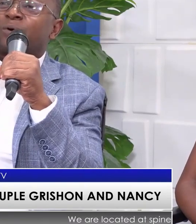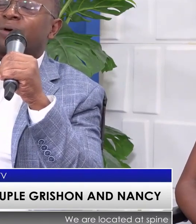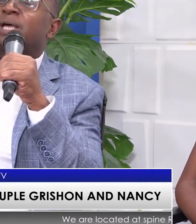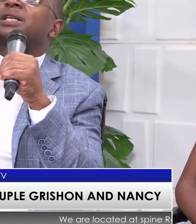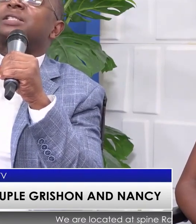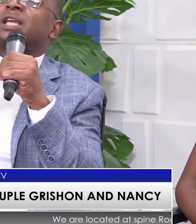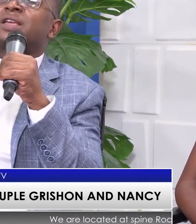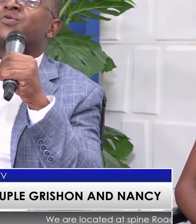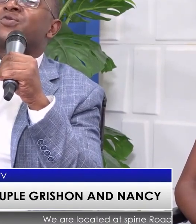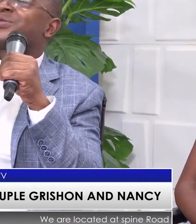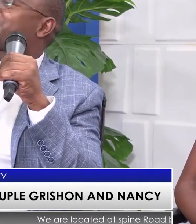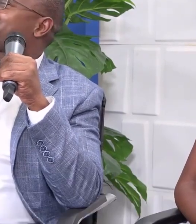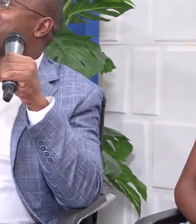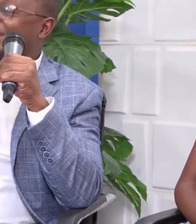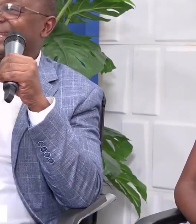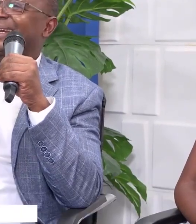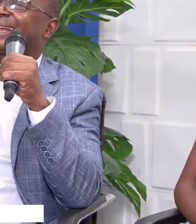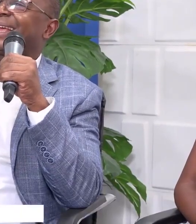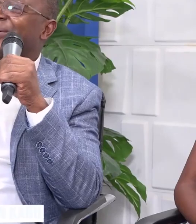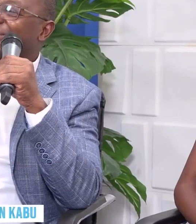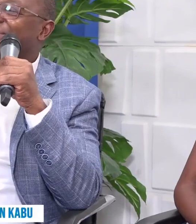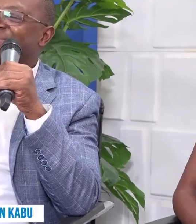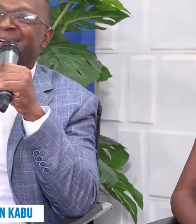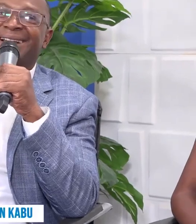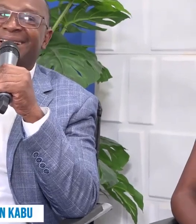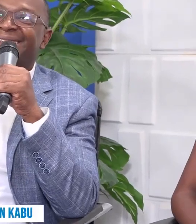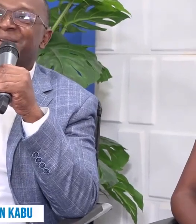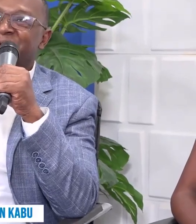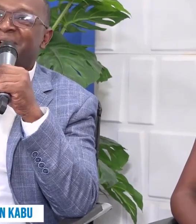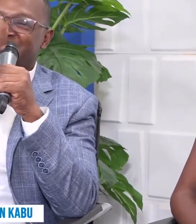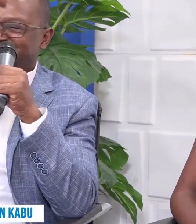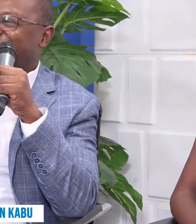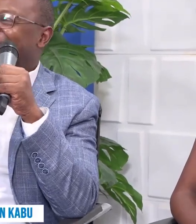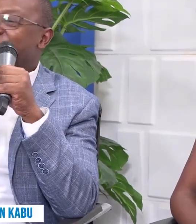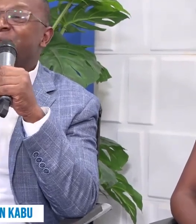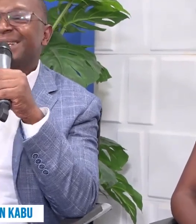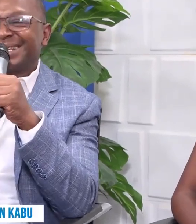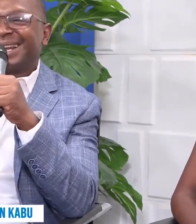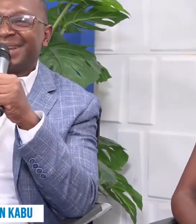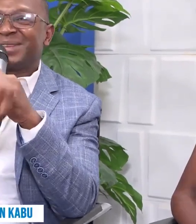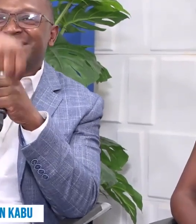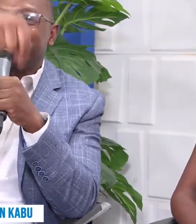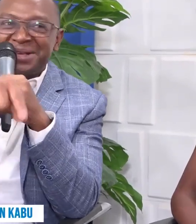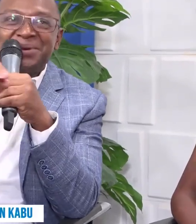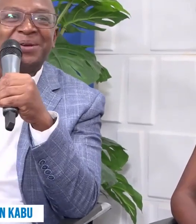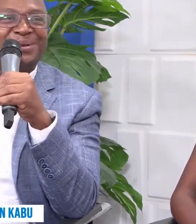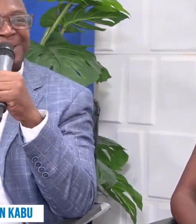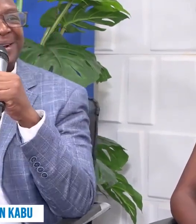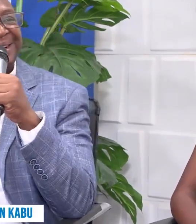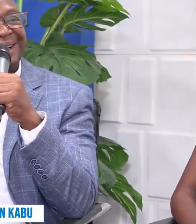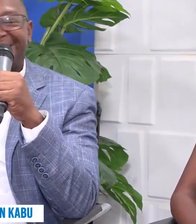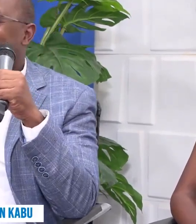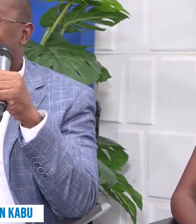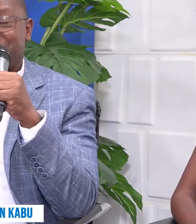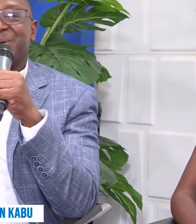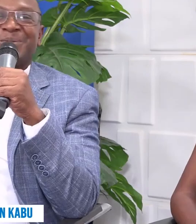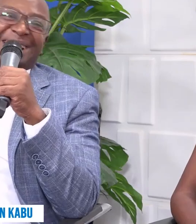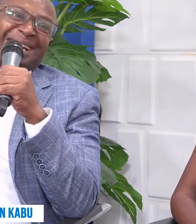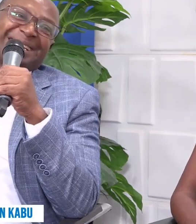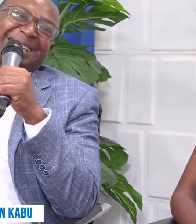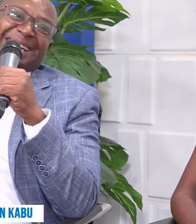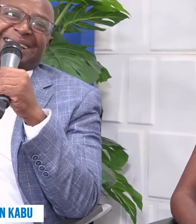kitu. So hapo ndio sasa yani ilikuwa group kubwa. So